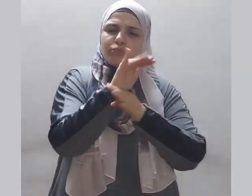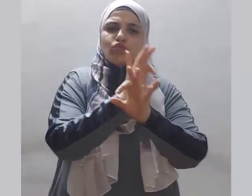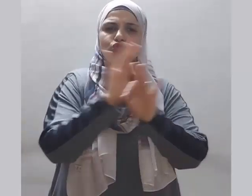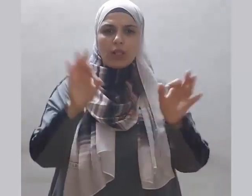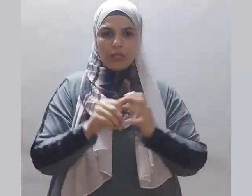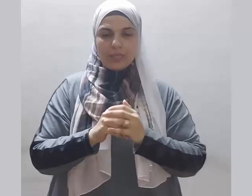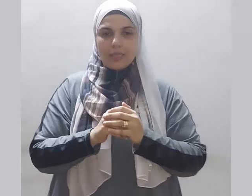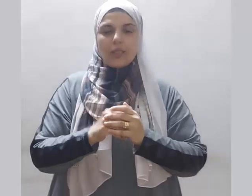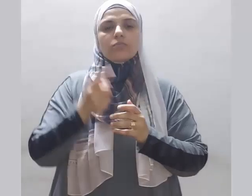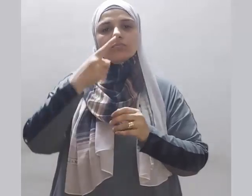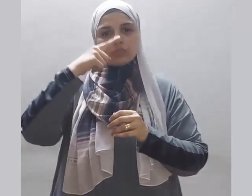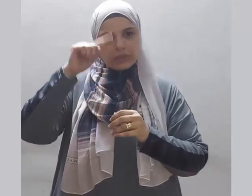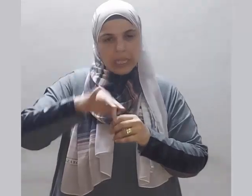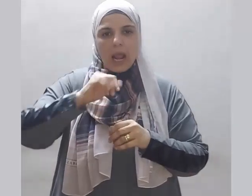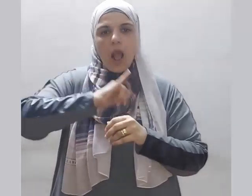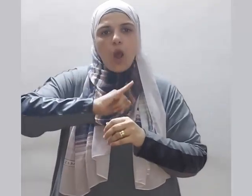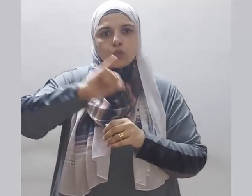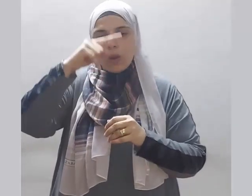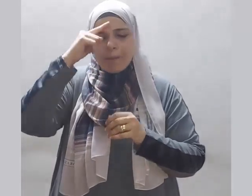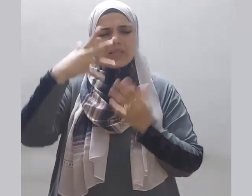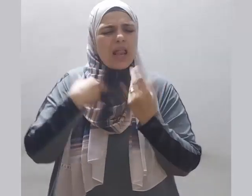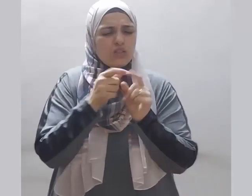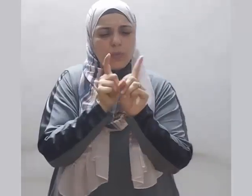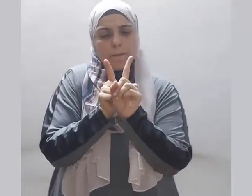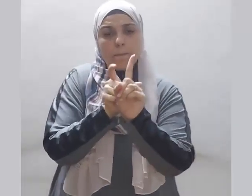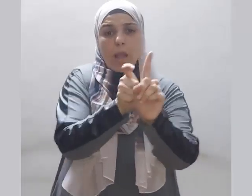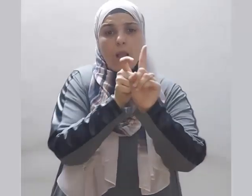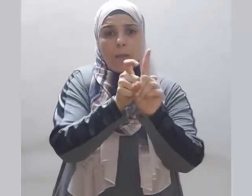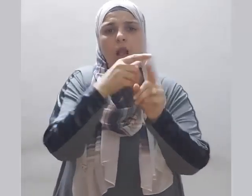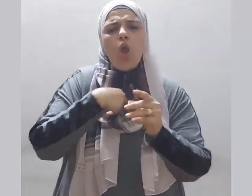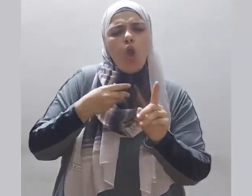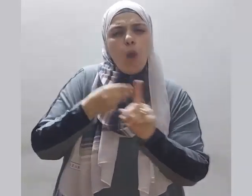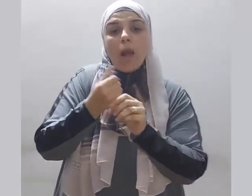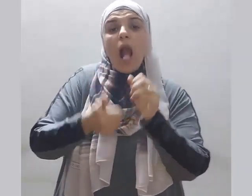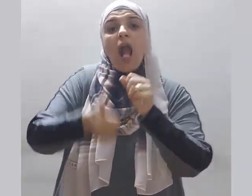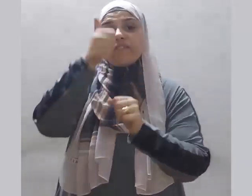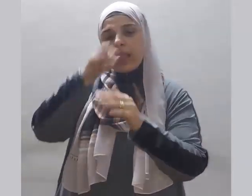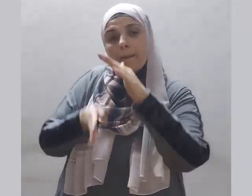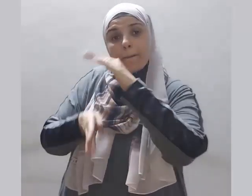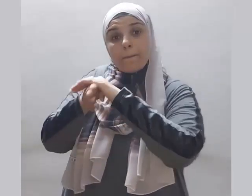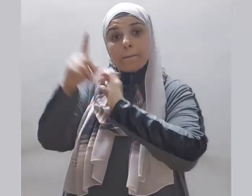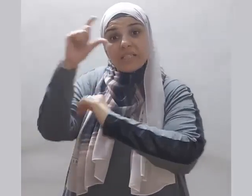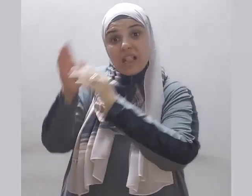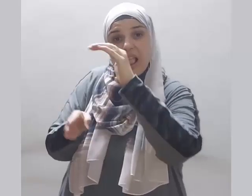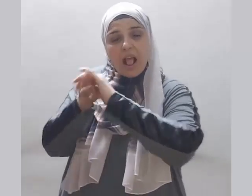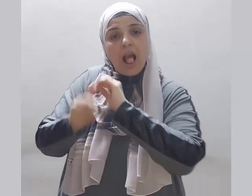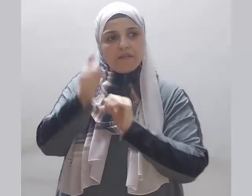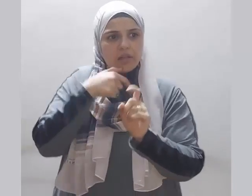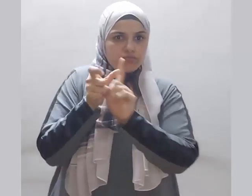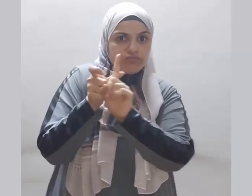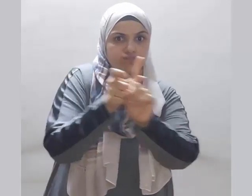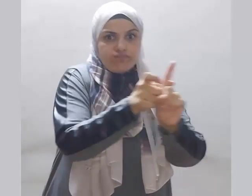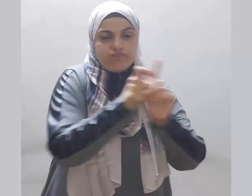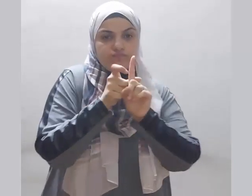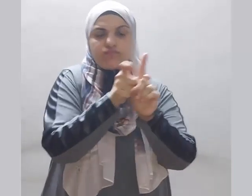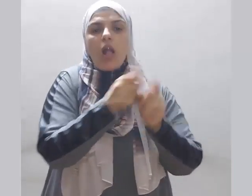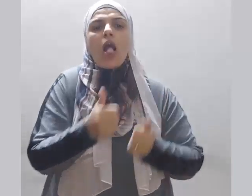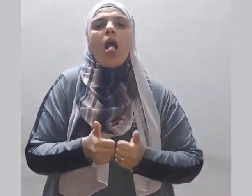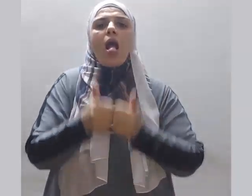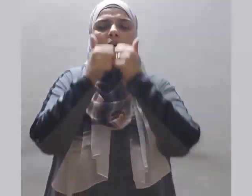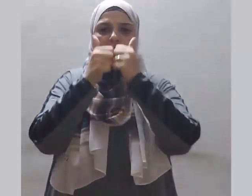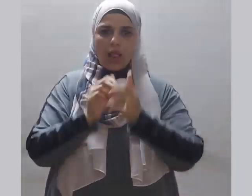ولان امشي مع اخ في حاجه احب الي من ان اعتكف في هذا المسجد يعني مسجد